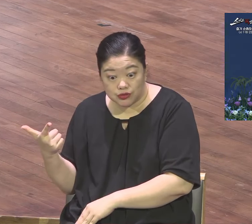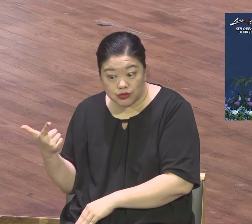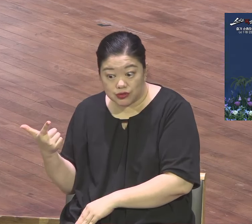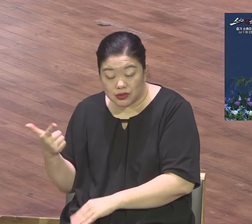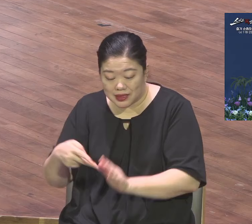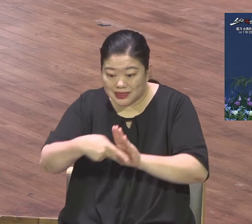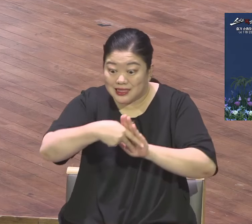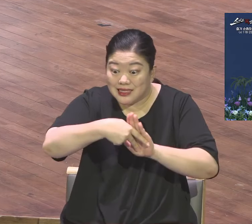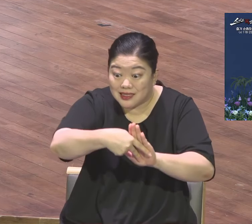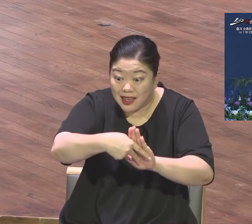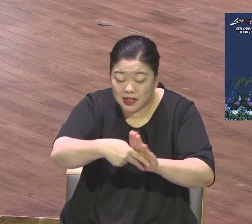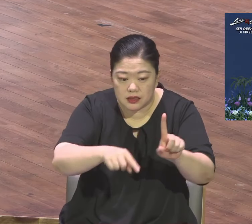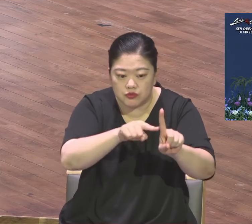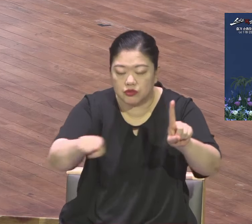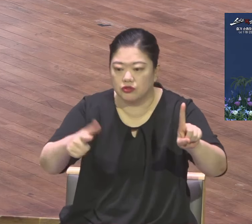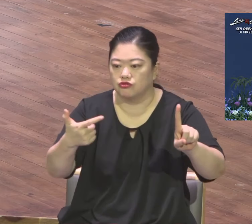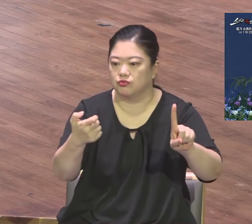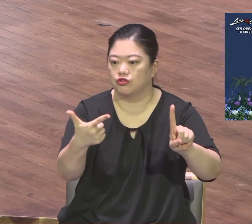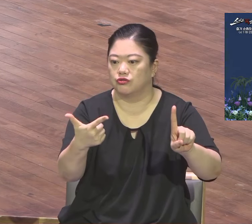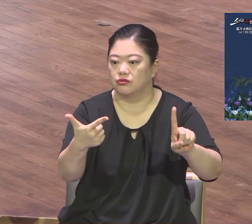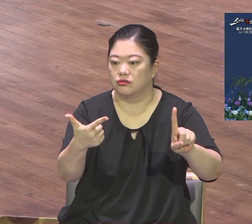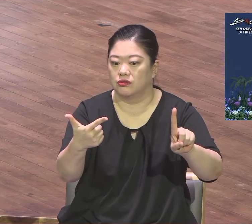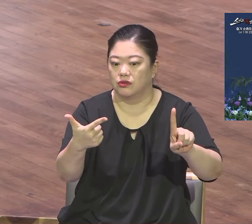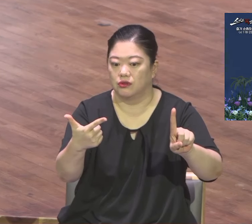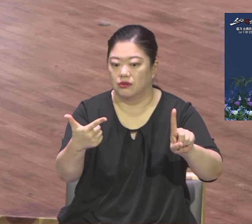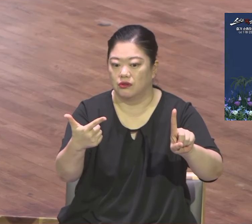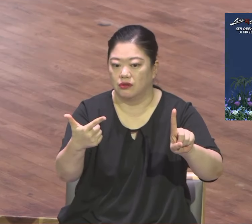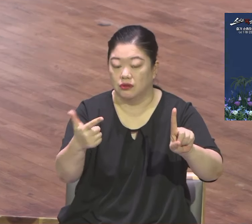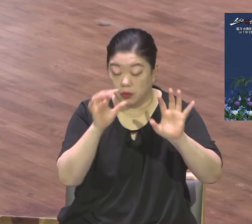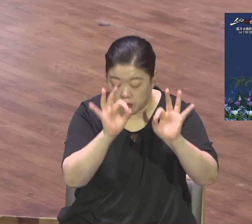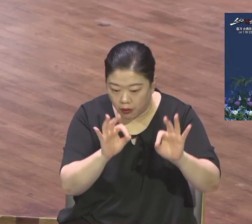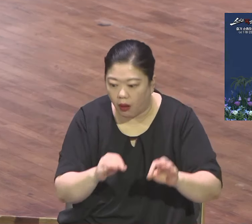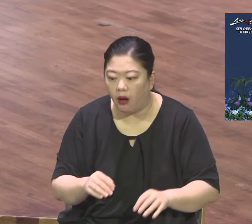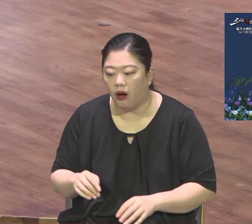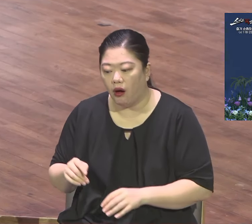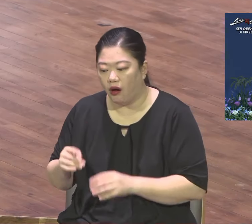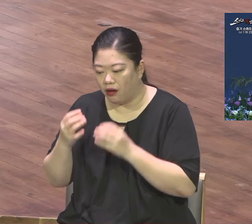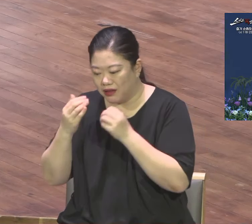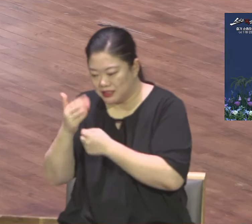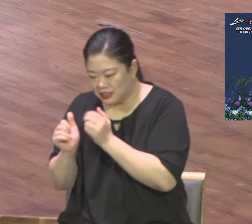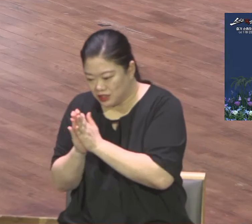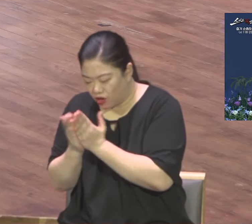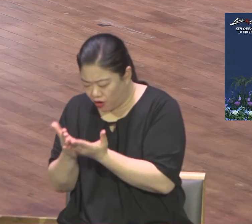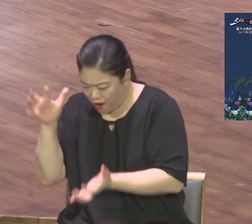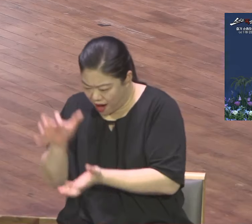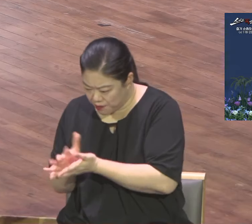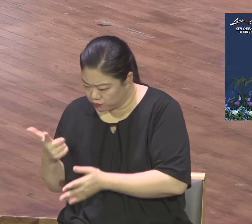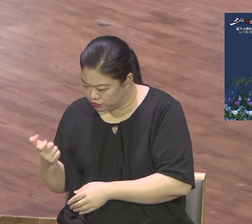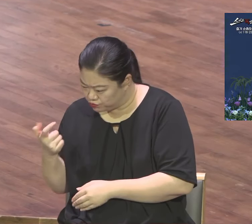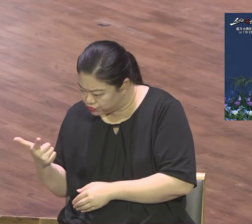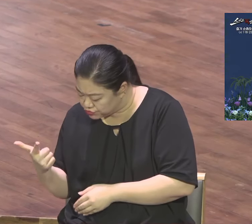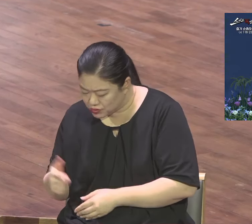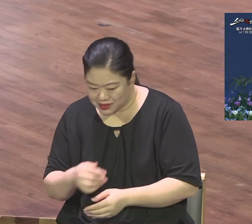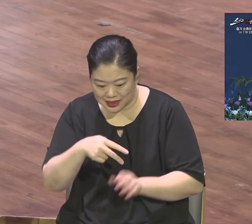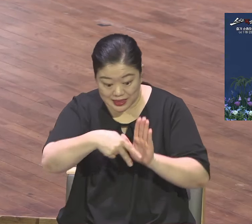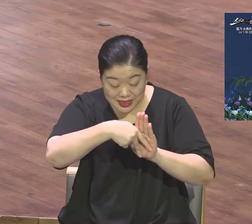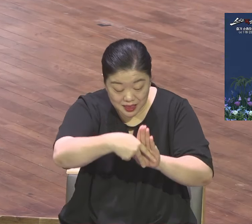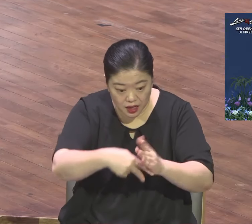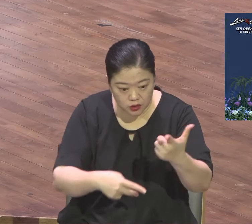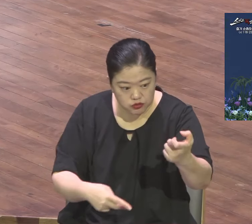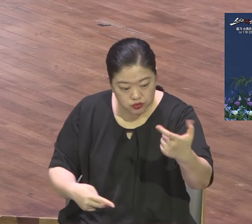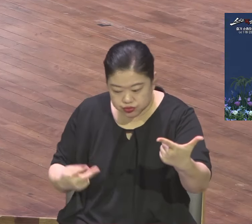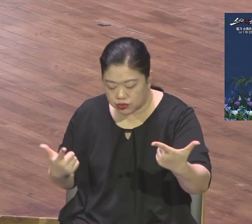그러니까 1장부터 39장까지 구약을 39권이잖아요. 창세기부터 말라기까지 39권. 1장부터